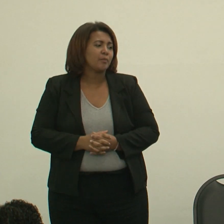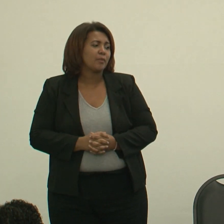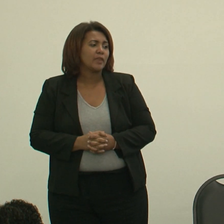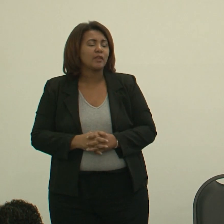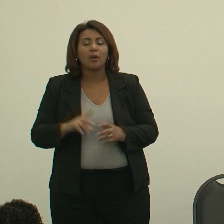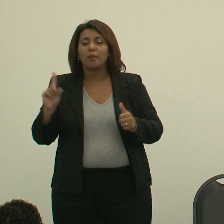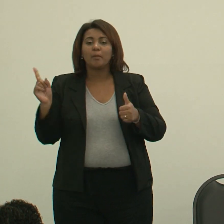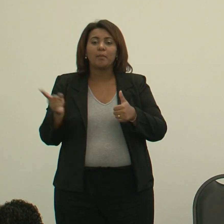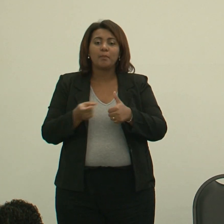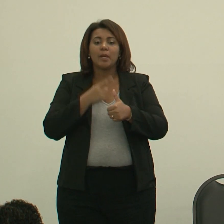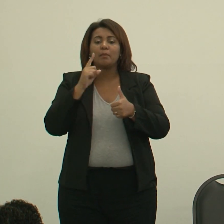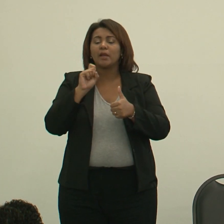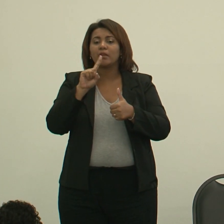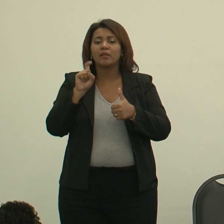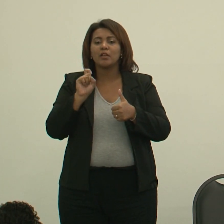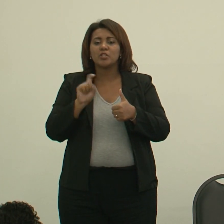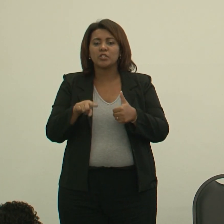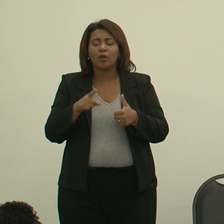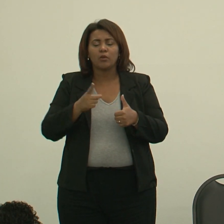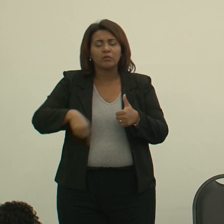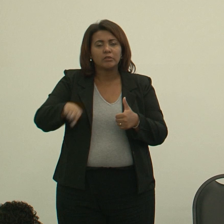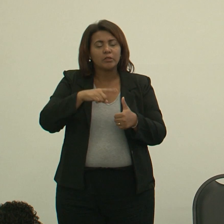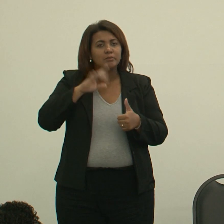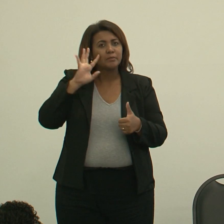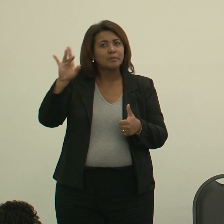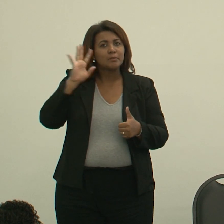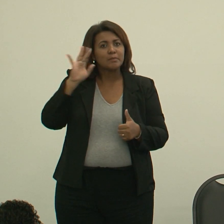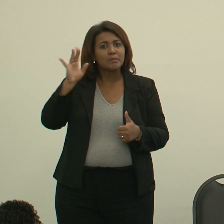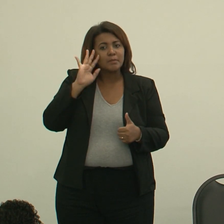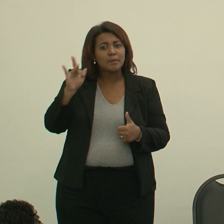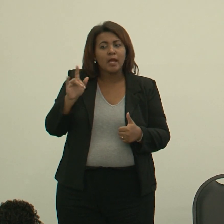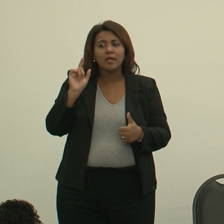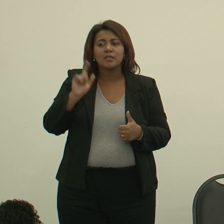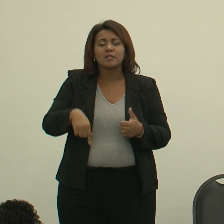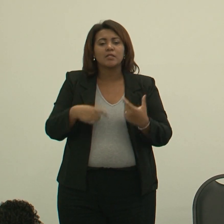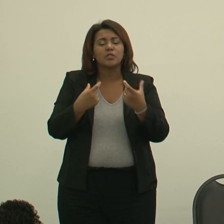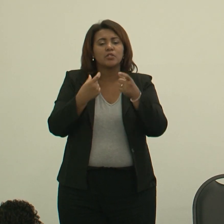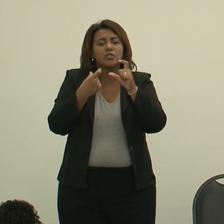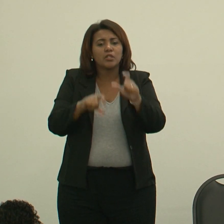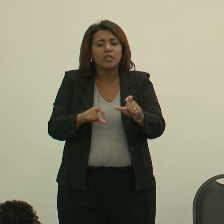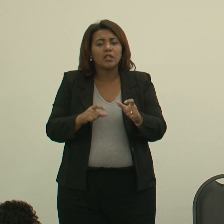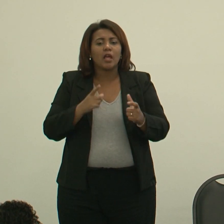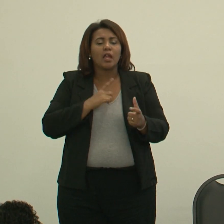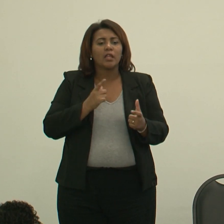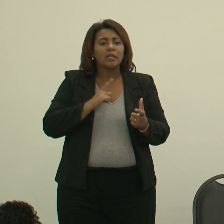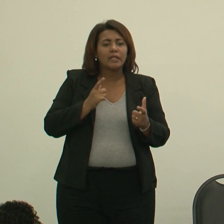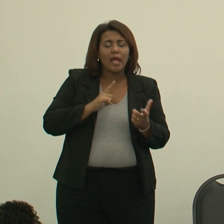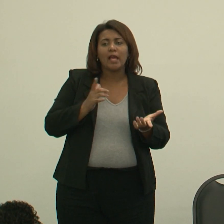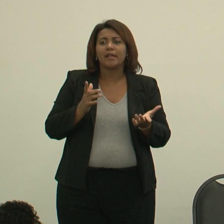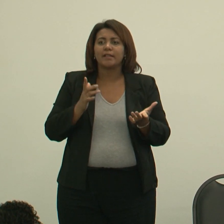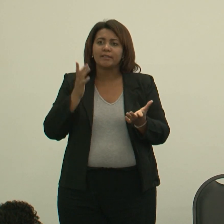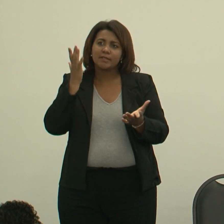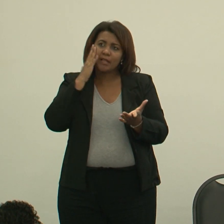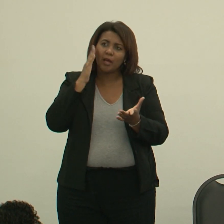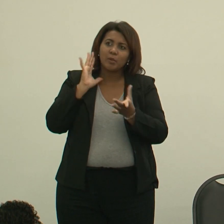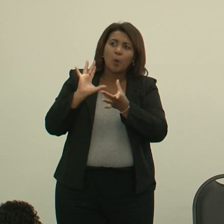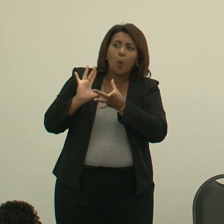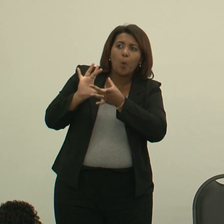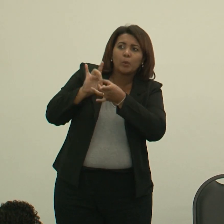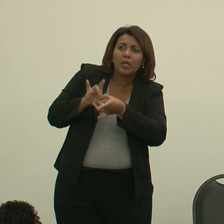gente considera com essas tirinhas é que a gente está num contexto em que todo mundo fala sobre